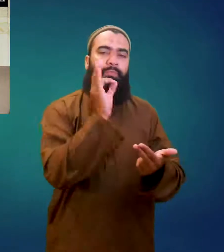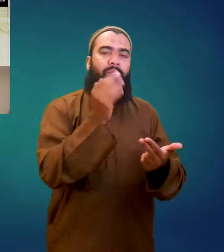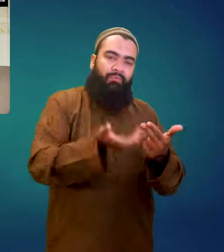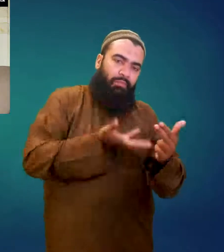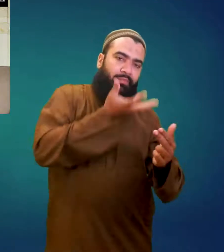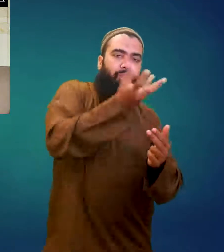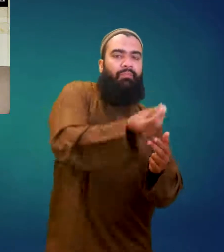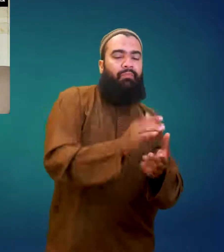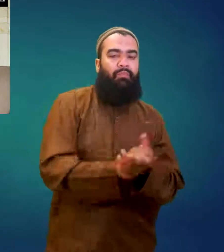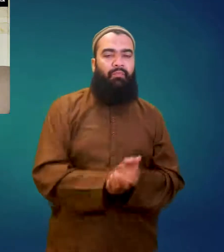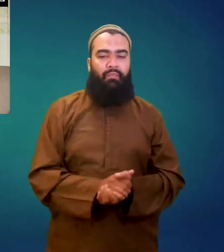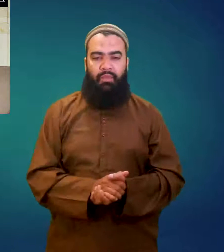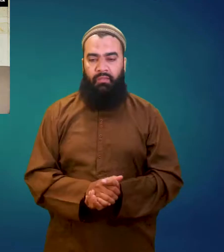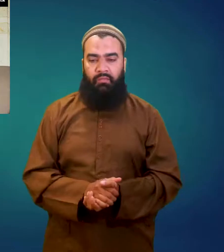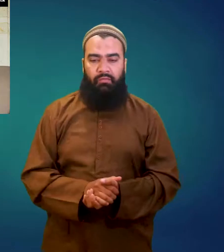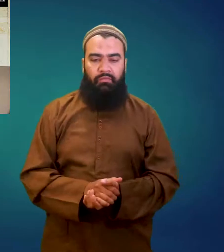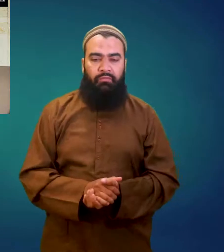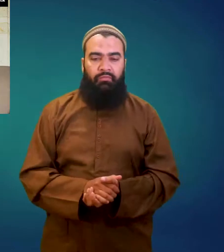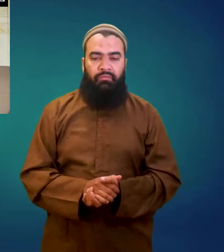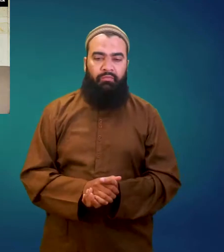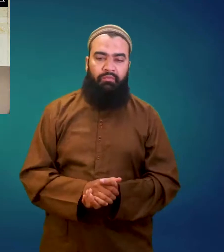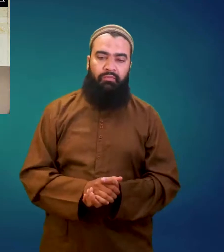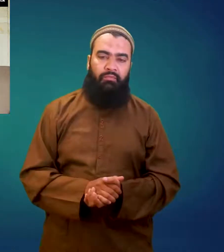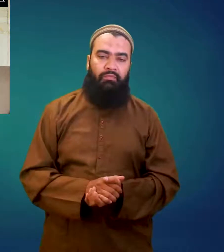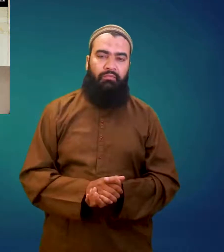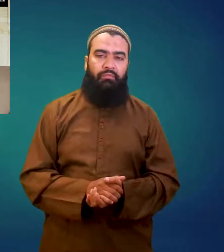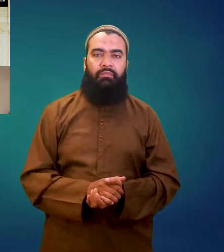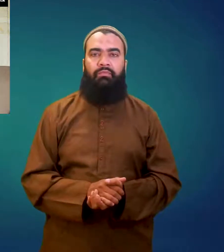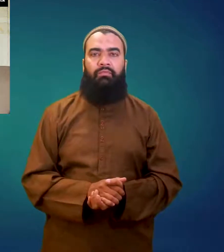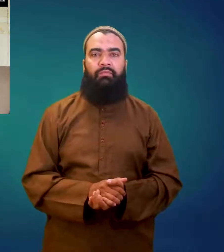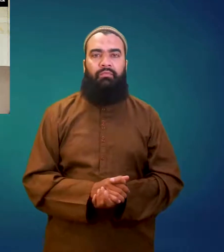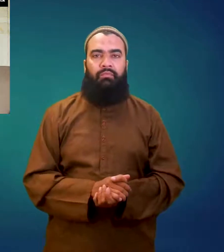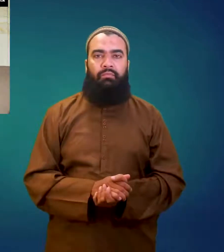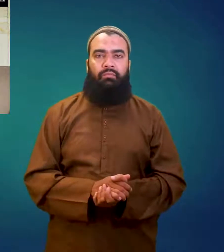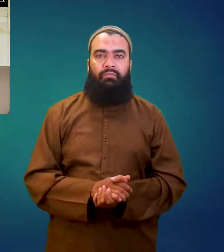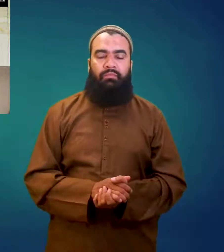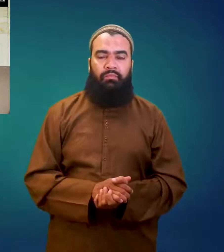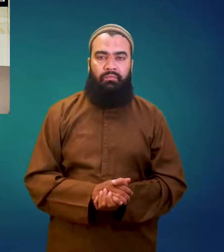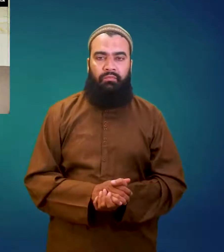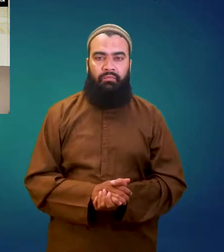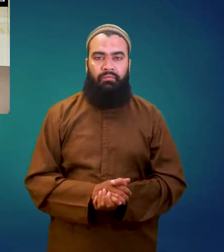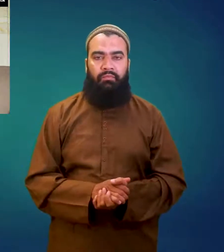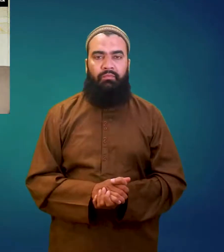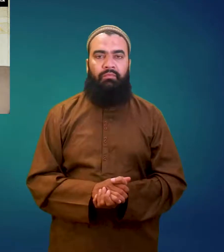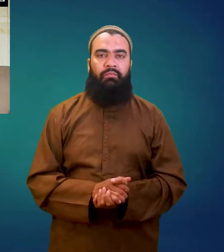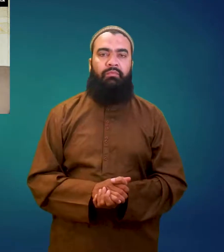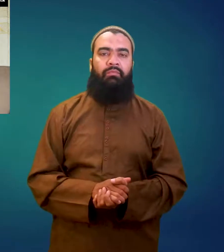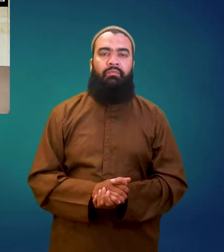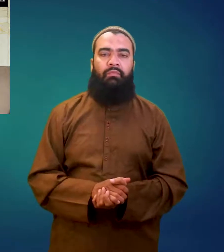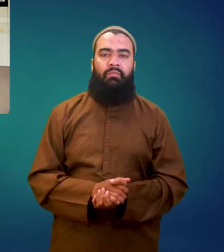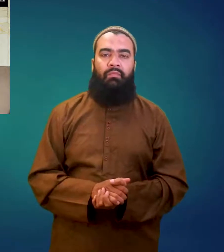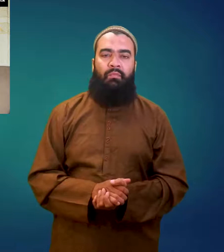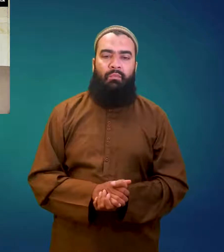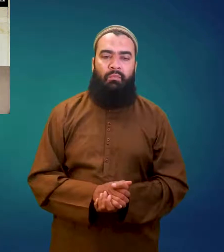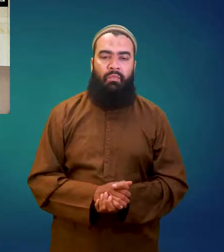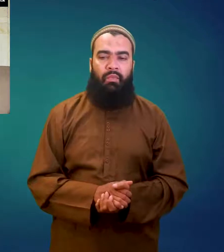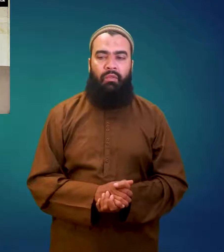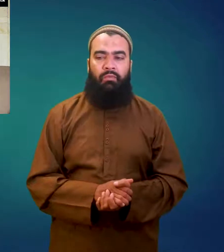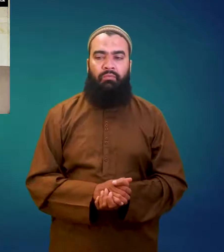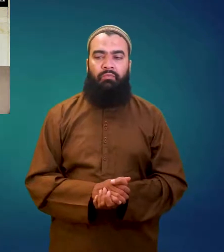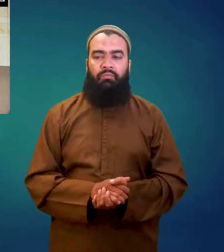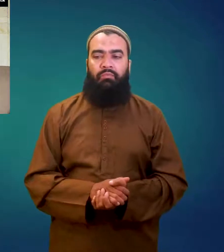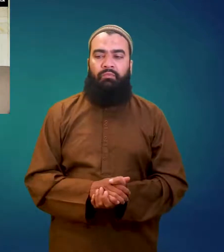الحجرات، رکوع نمبر 13 آیت نمبر 6، یا ایھا الذین آمنوا ان جاءکم